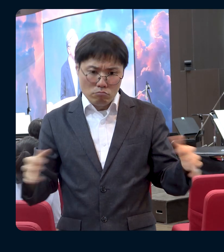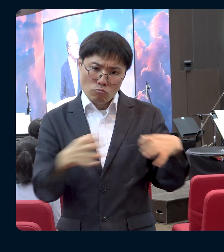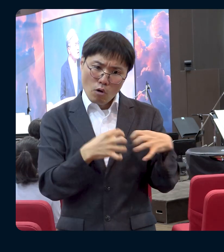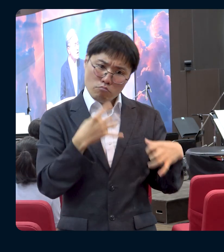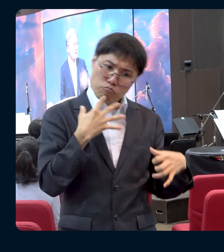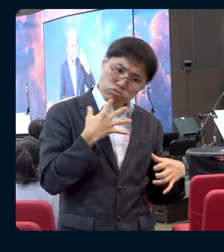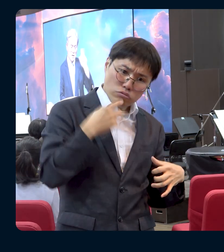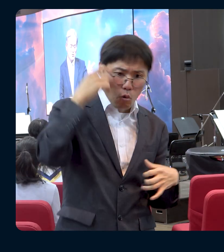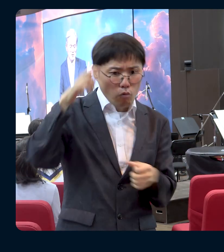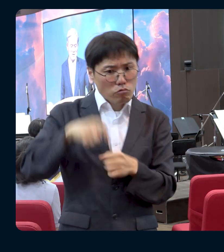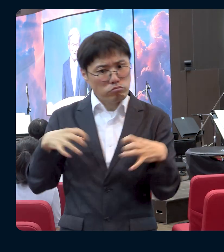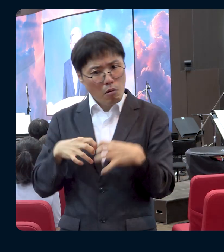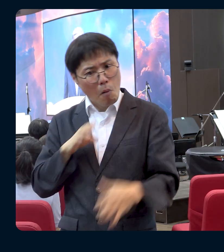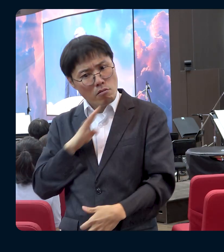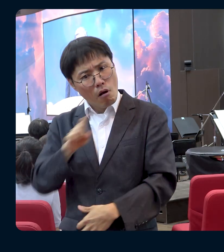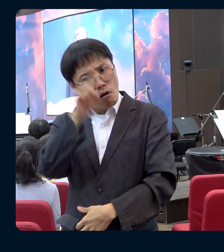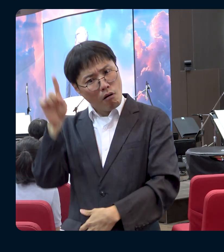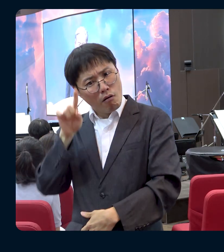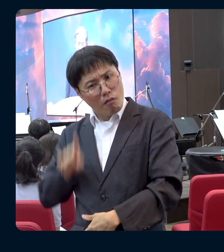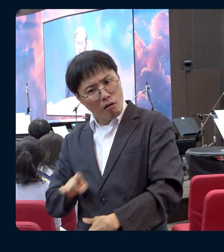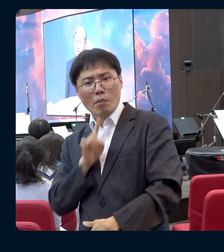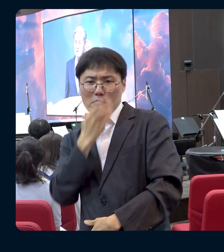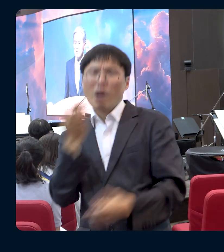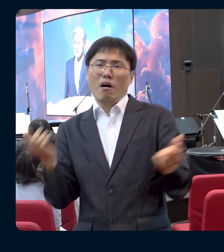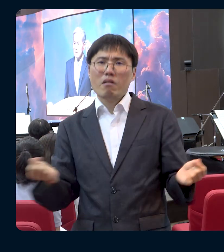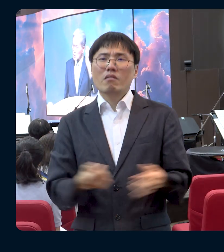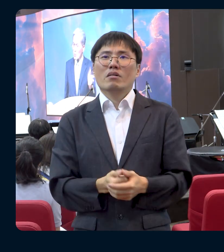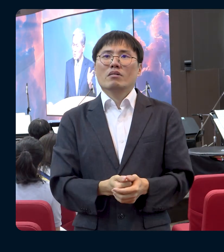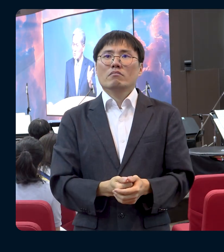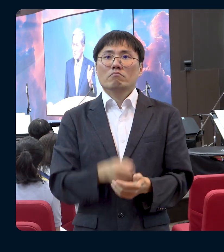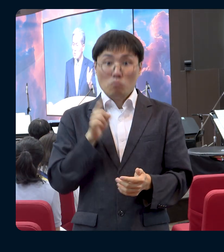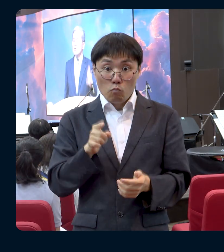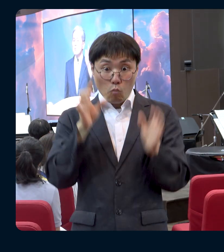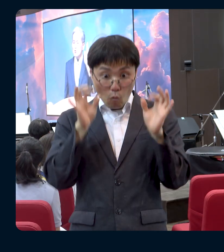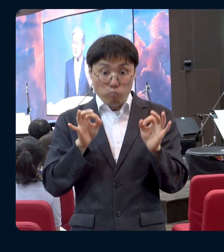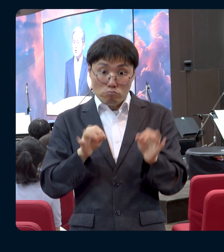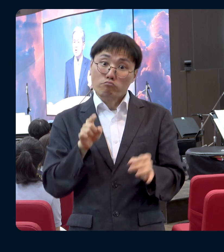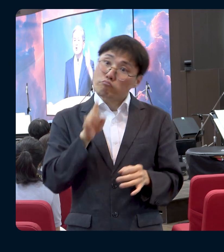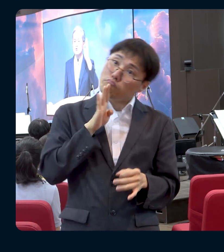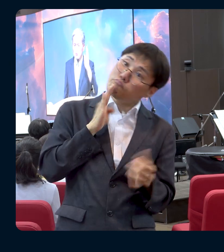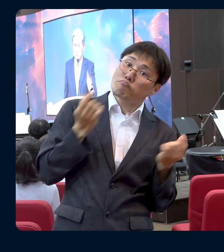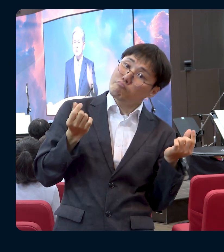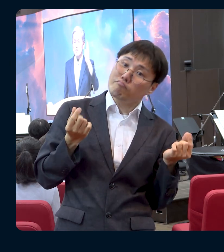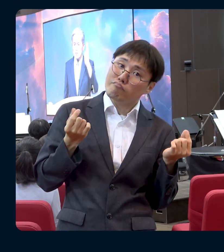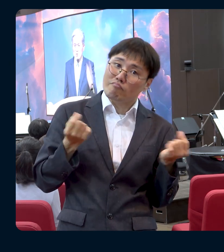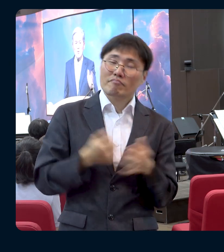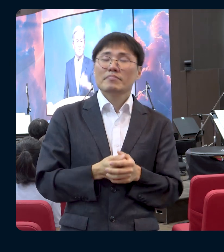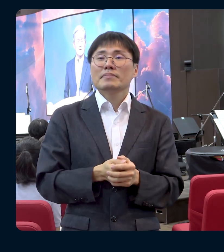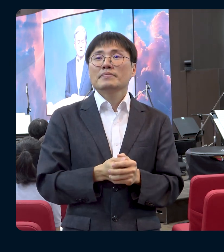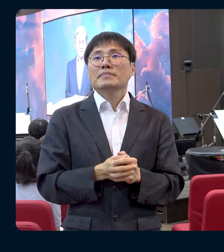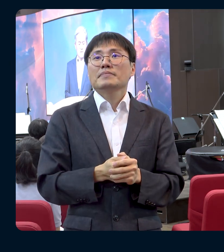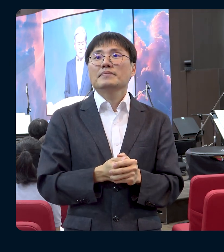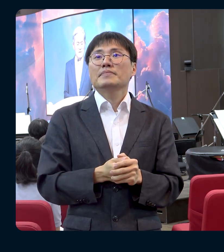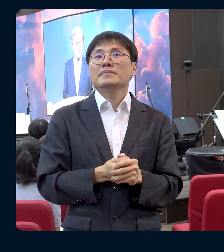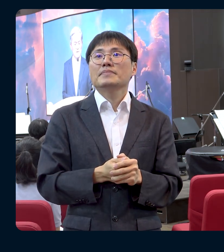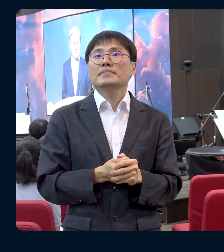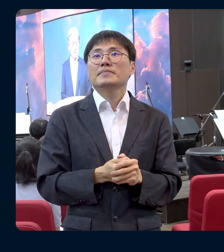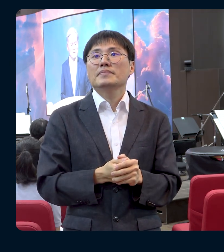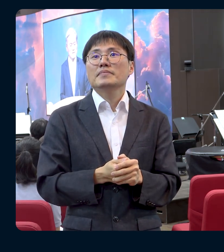영적 전쟁이라고 할 수 있느냐? 이렇게 할 수 있다 그 말이에요. 예, 그렇게 보면 그렇게 볼 수 있는 여지가 충분히 있어요.